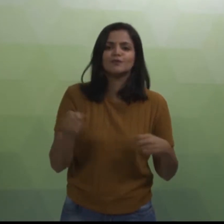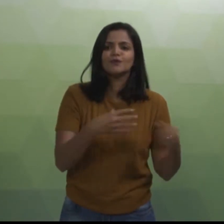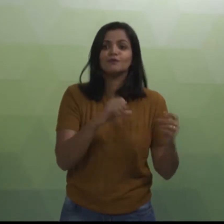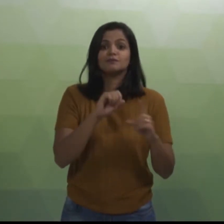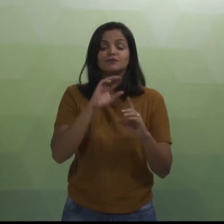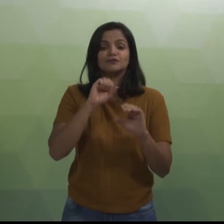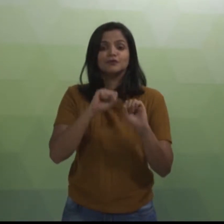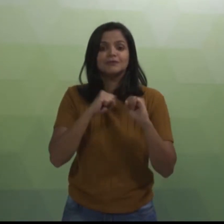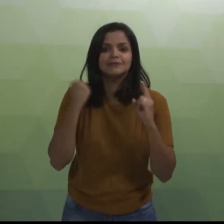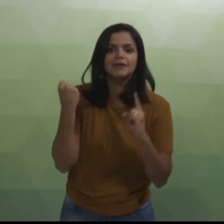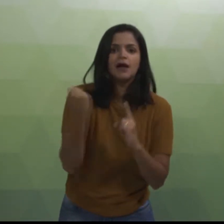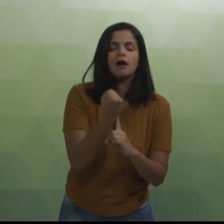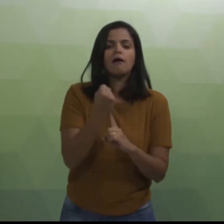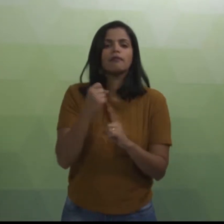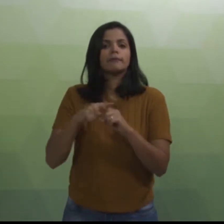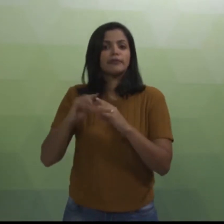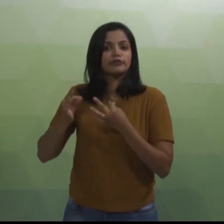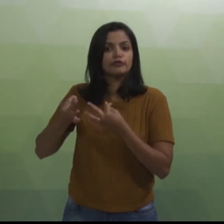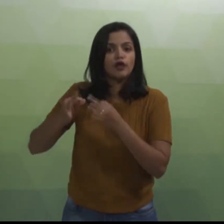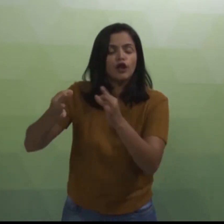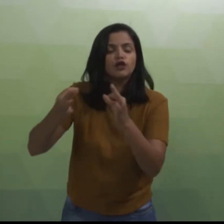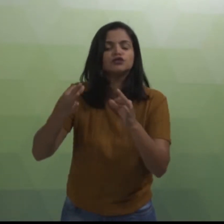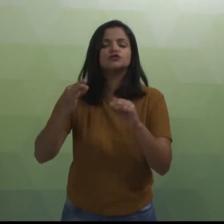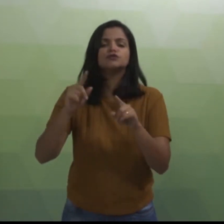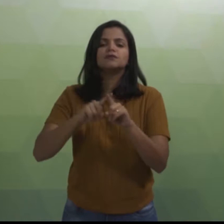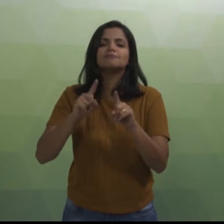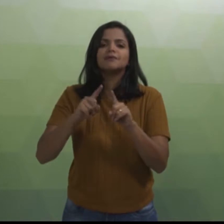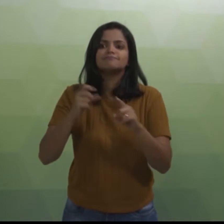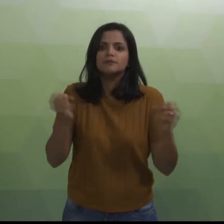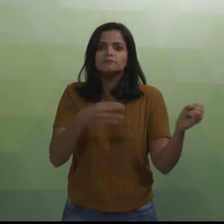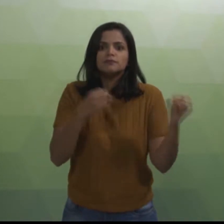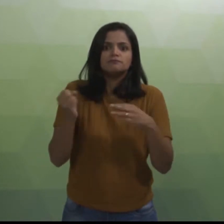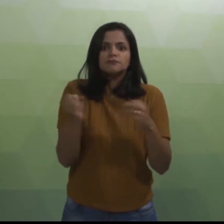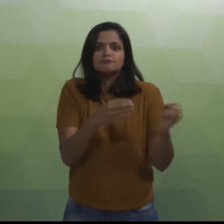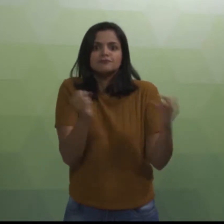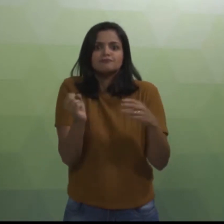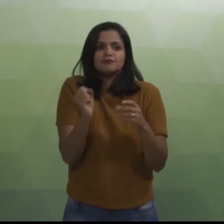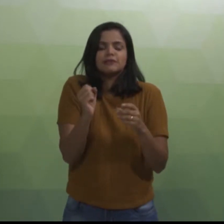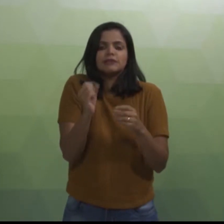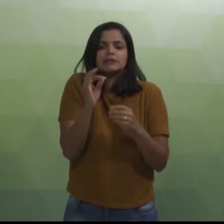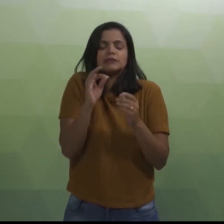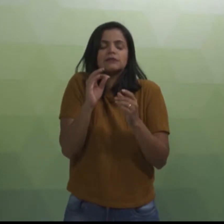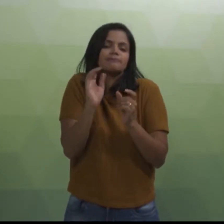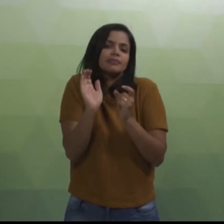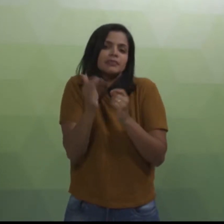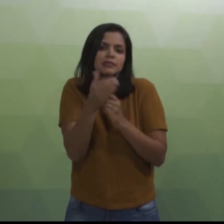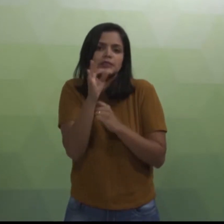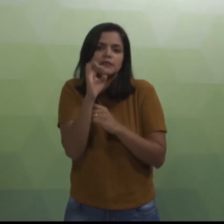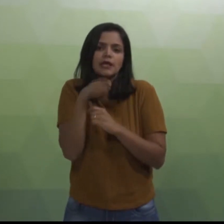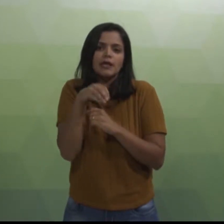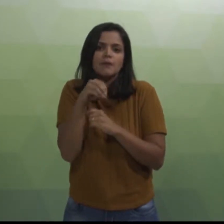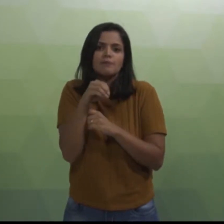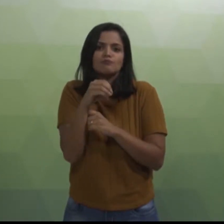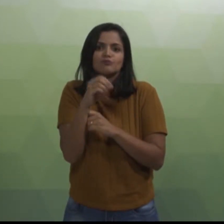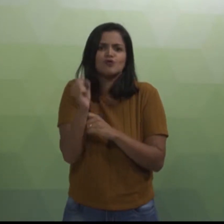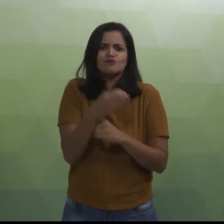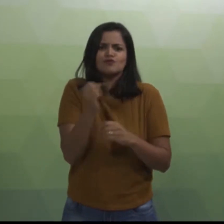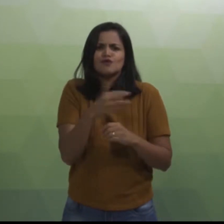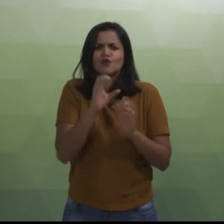há descobertas novas relacionadas à tecnologia, dentre outros,